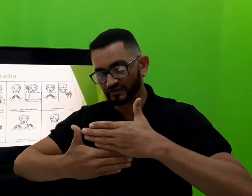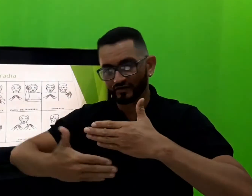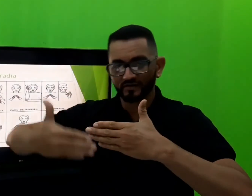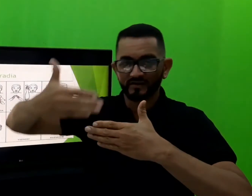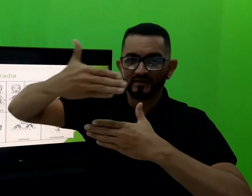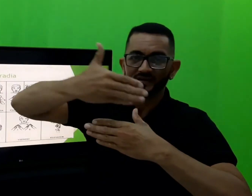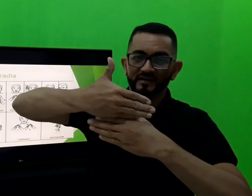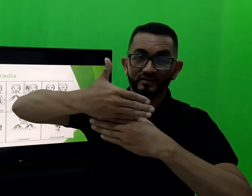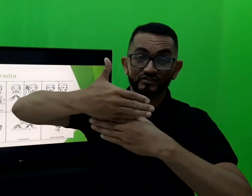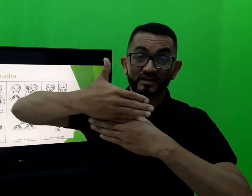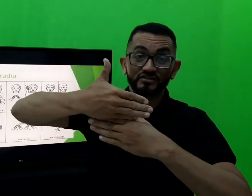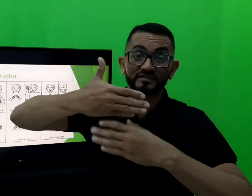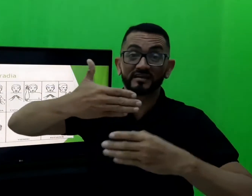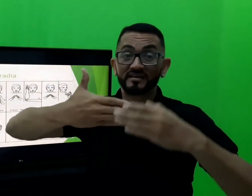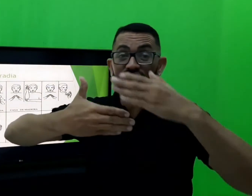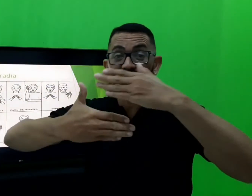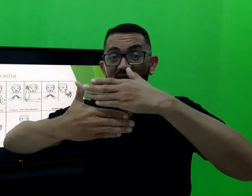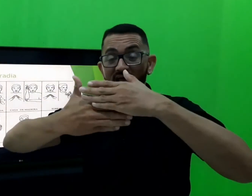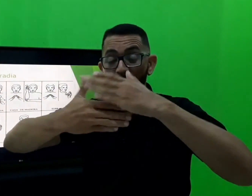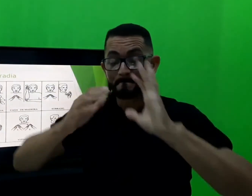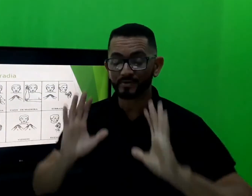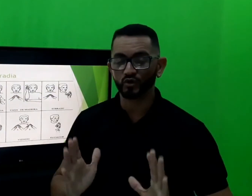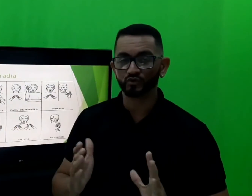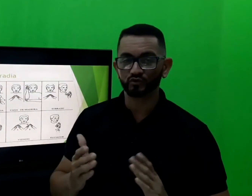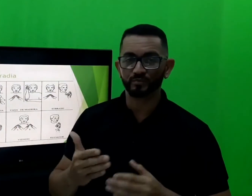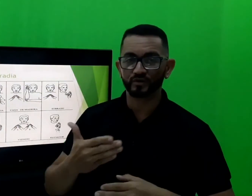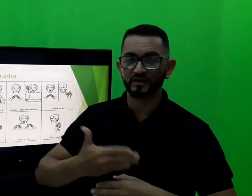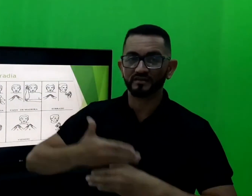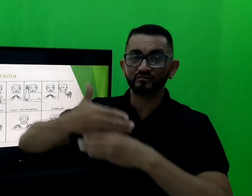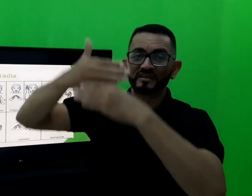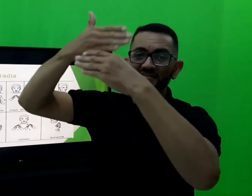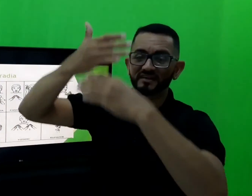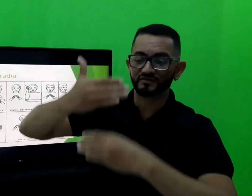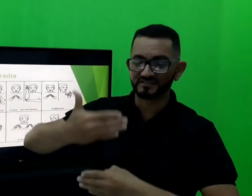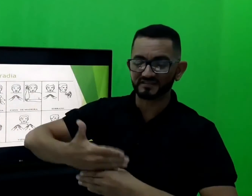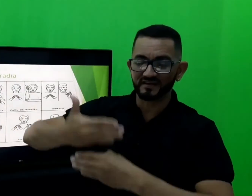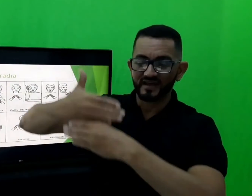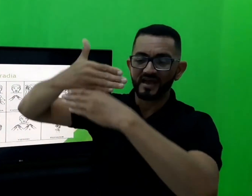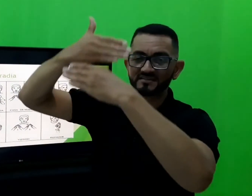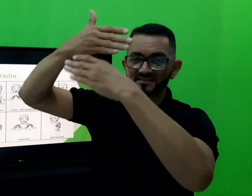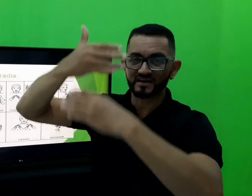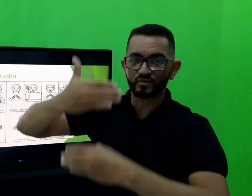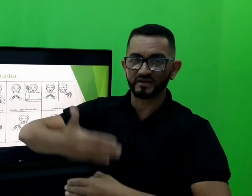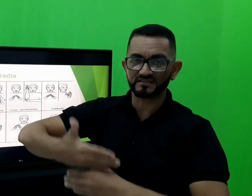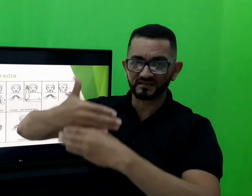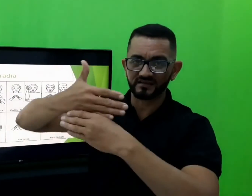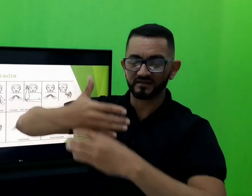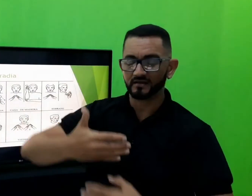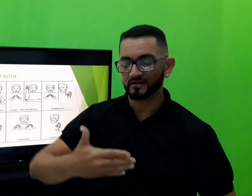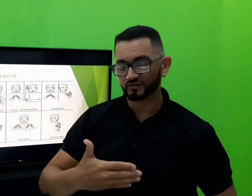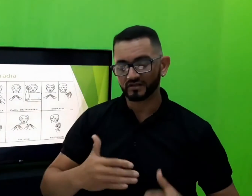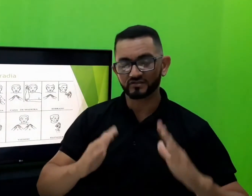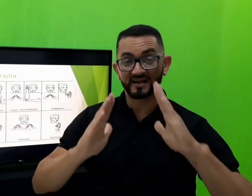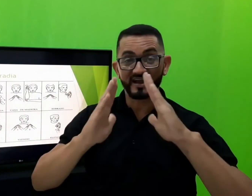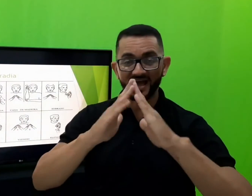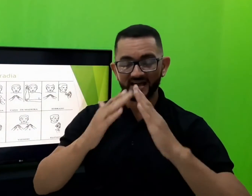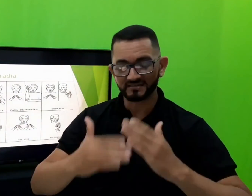só. Ele está pronto. Porque ele não está tendo essa sequência aqui. Então, olha só.